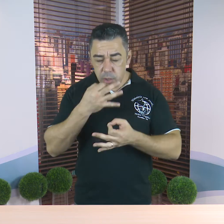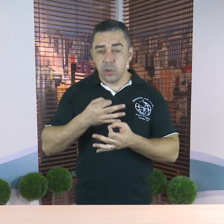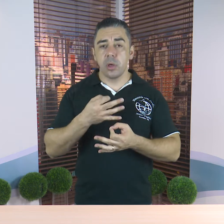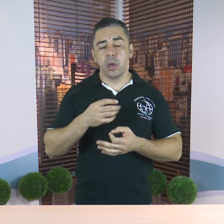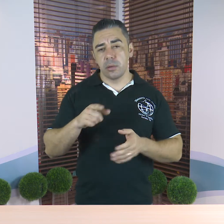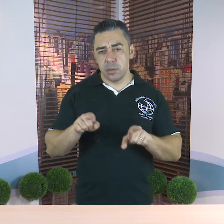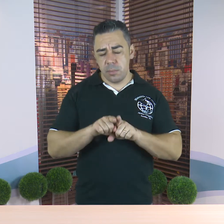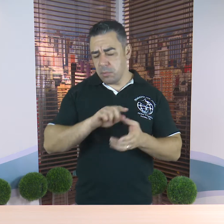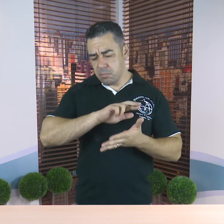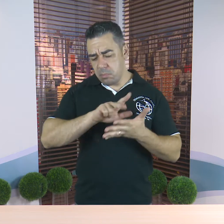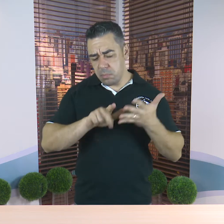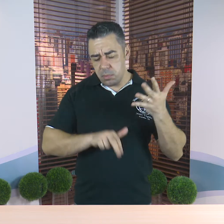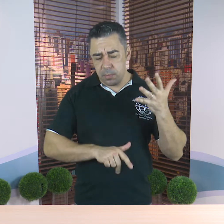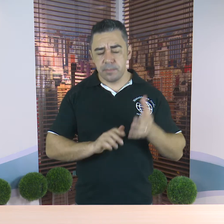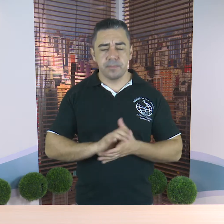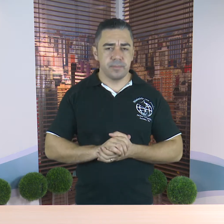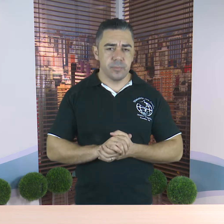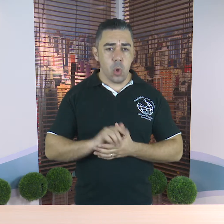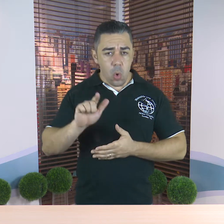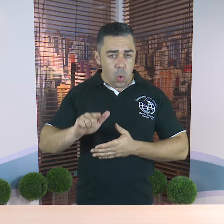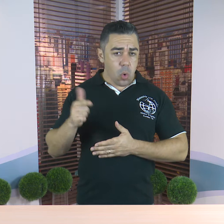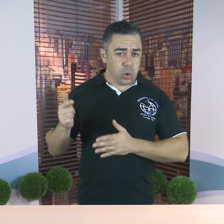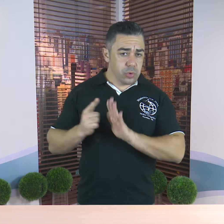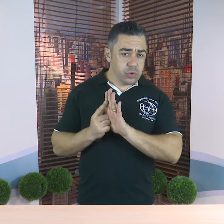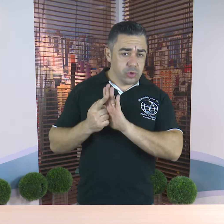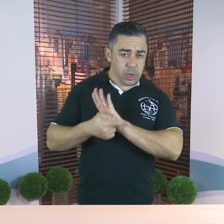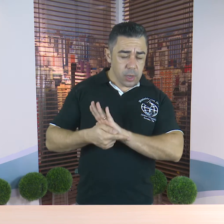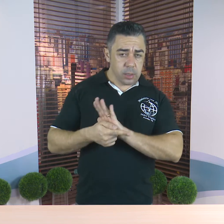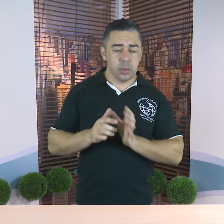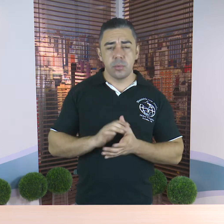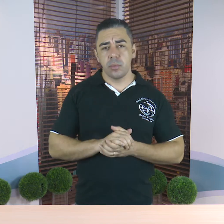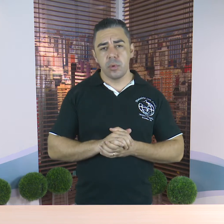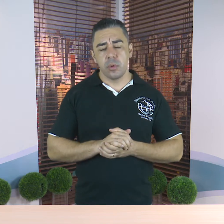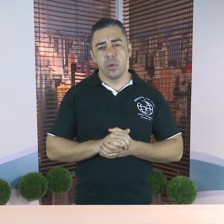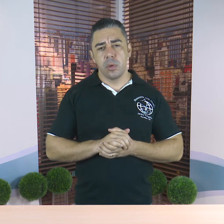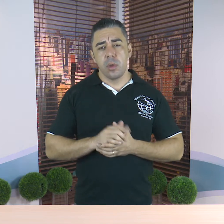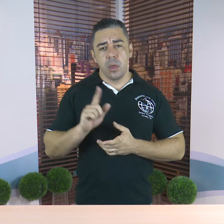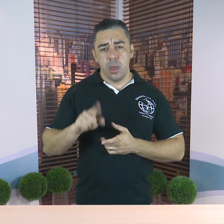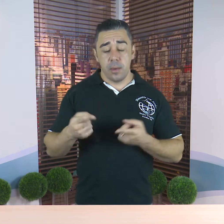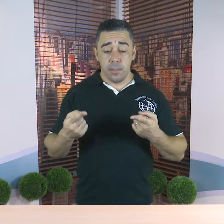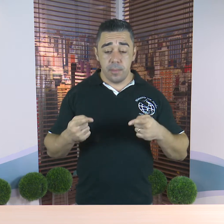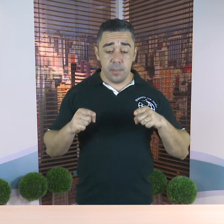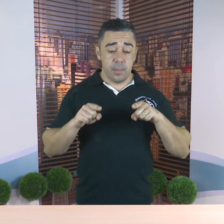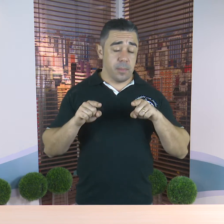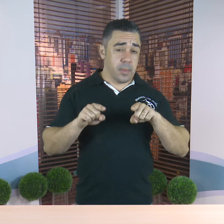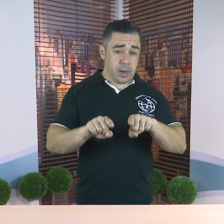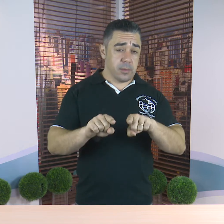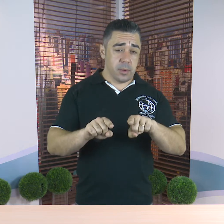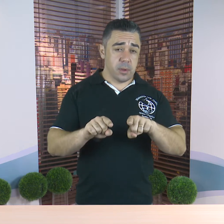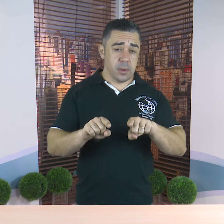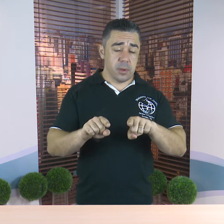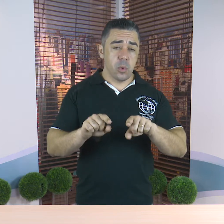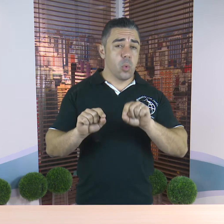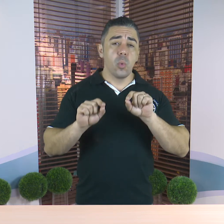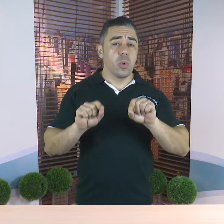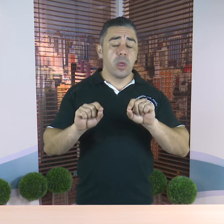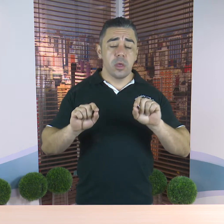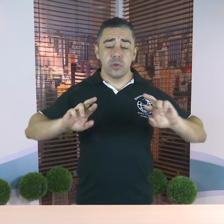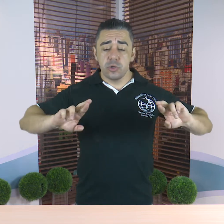ameaça, entre outros. Outro gênero é o paralelismo antitético, de oposto, de